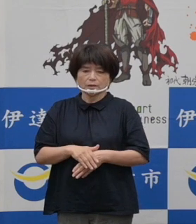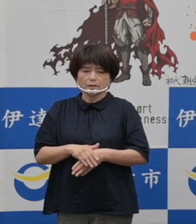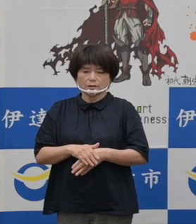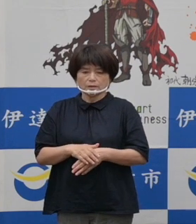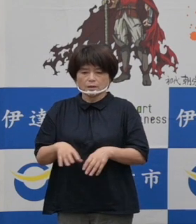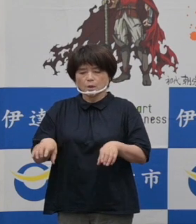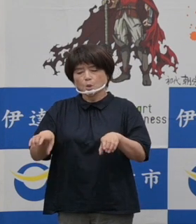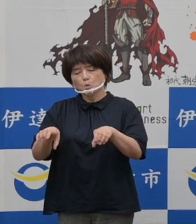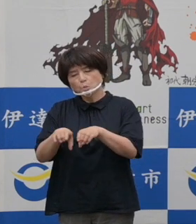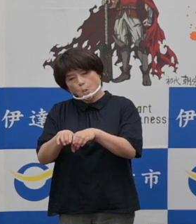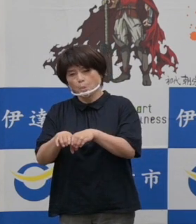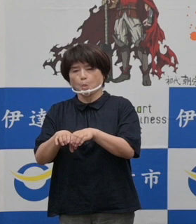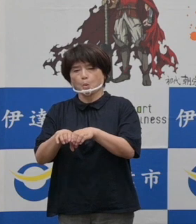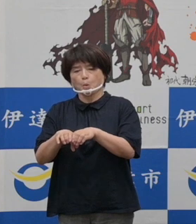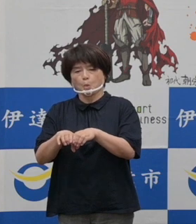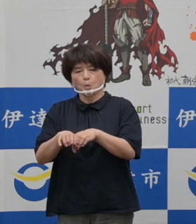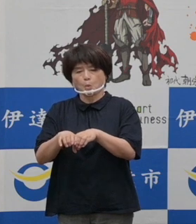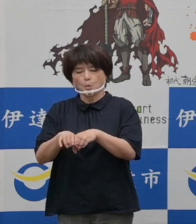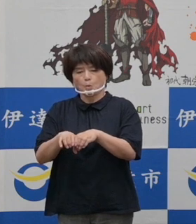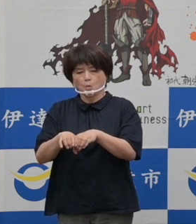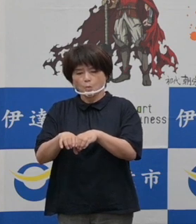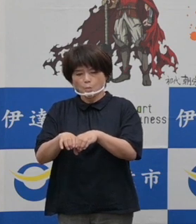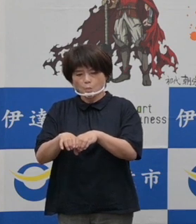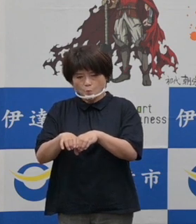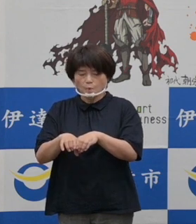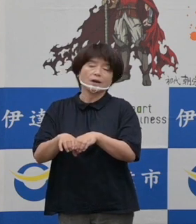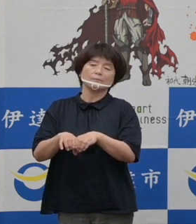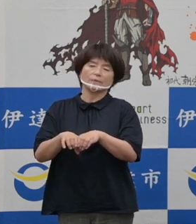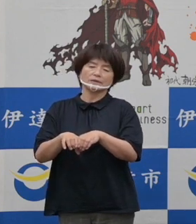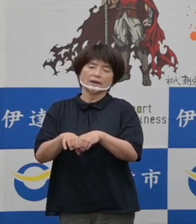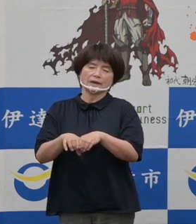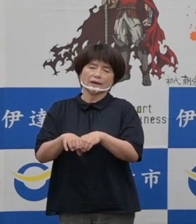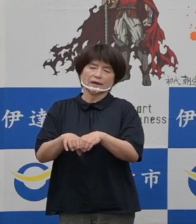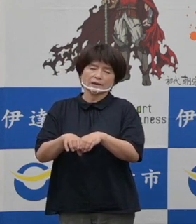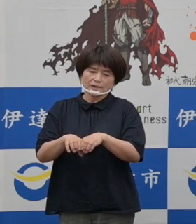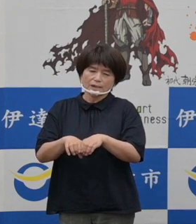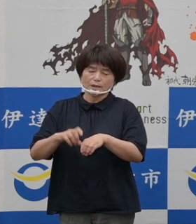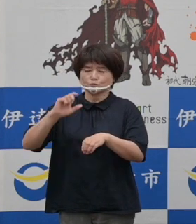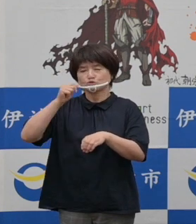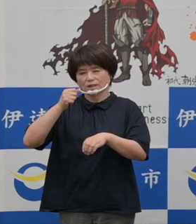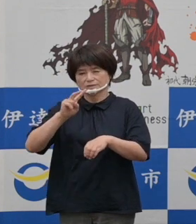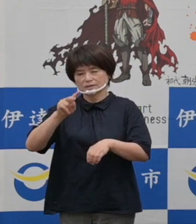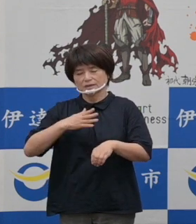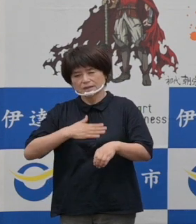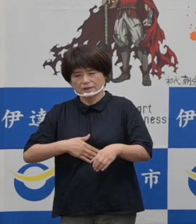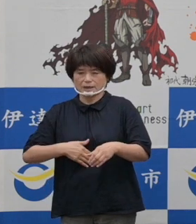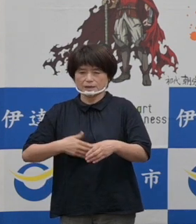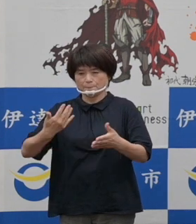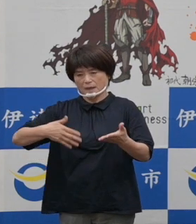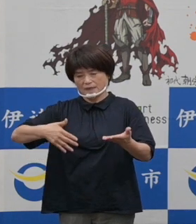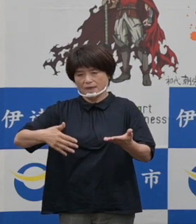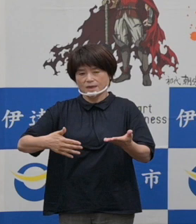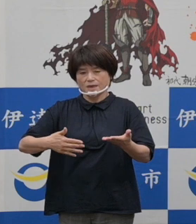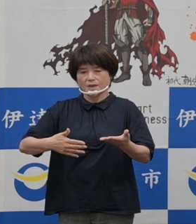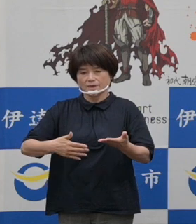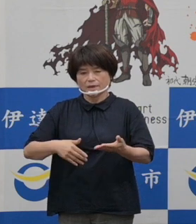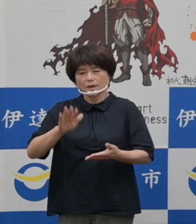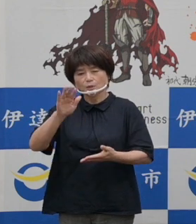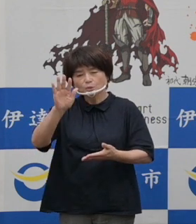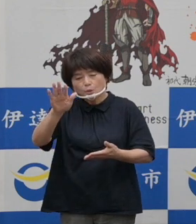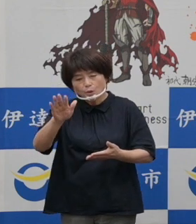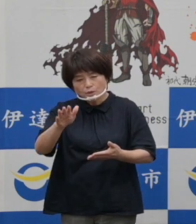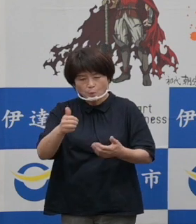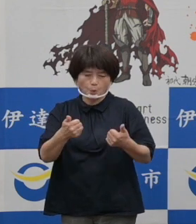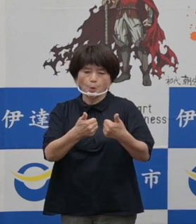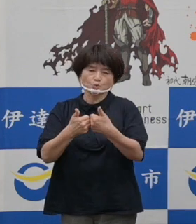統合についてのまだ、全体的な理解が得られていないというところでございます。今後